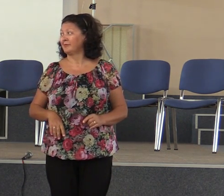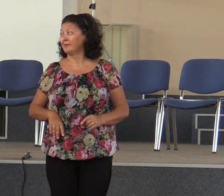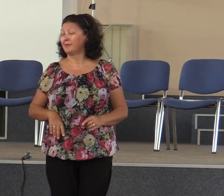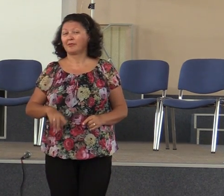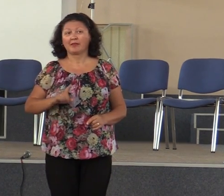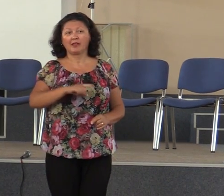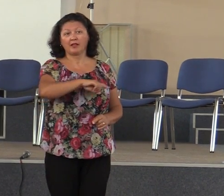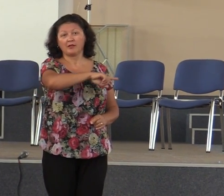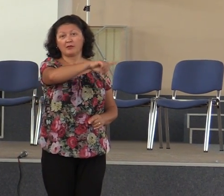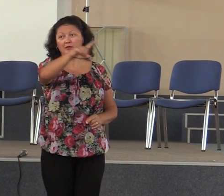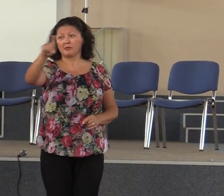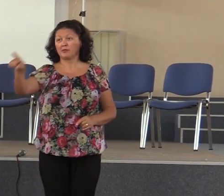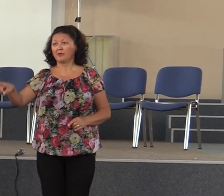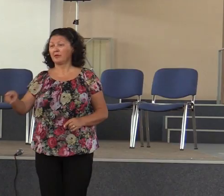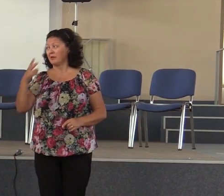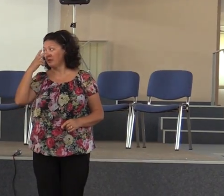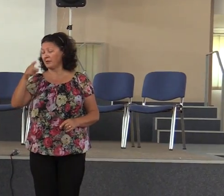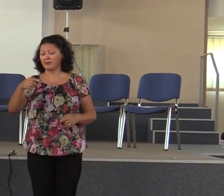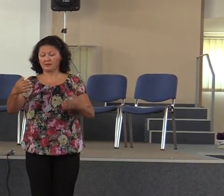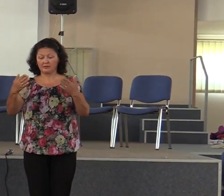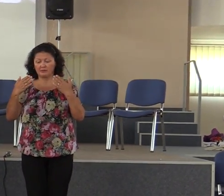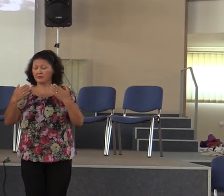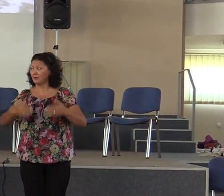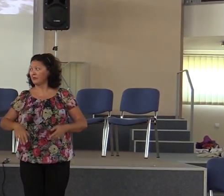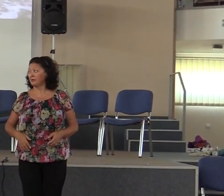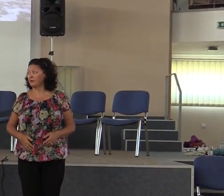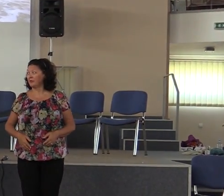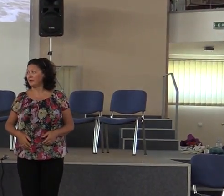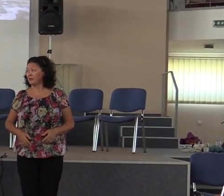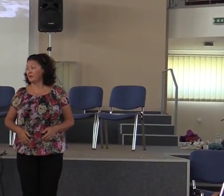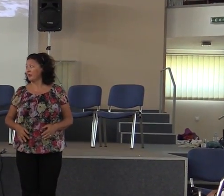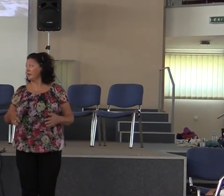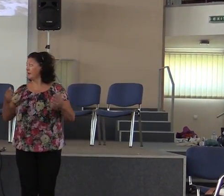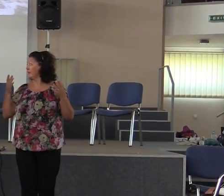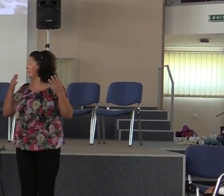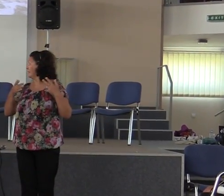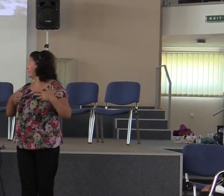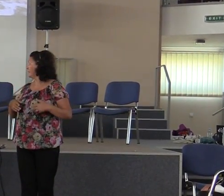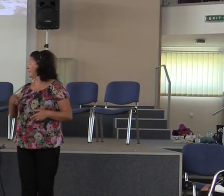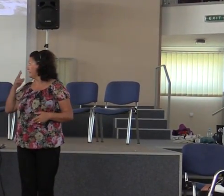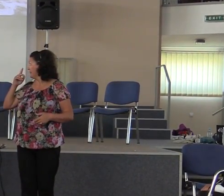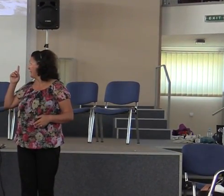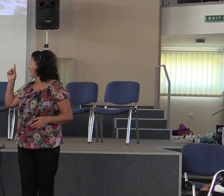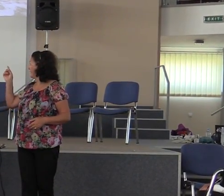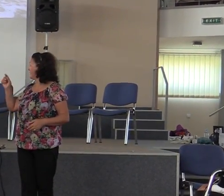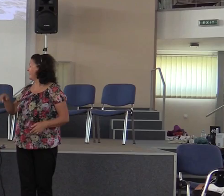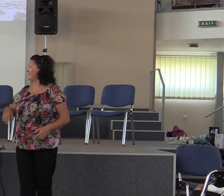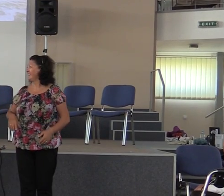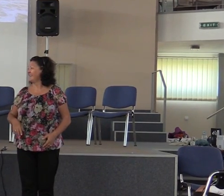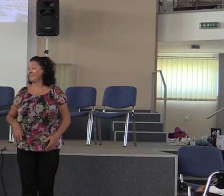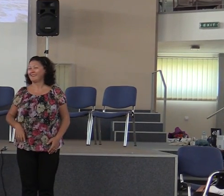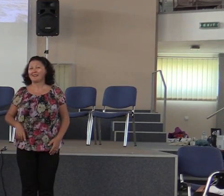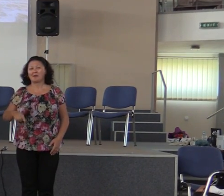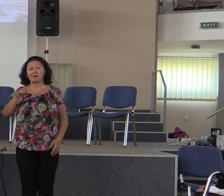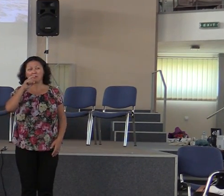ați zis de aici, în față, acum câteva secunde, câțiva dintre dumneavoastră priveați în partea aceea. Un